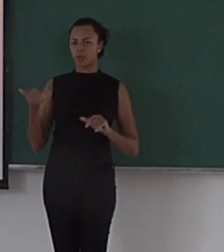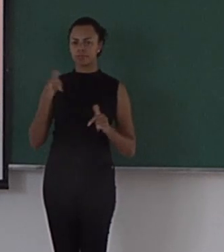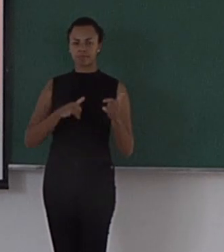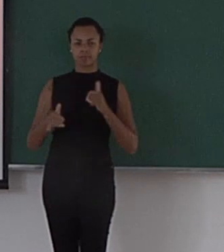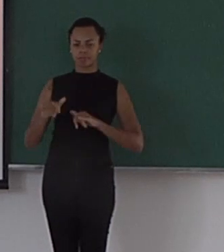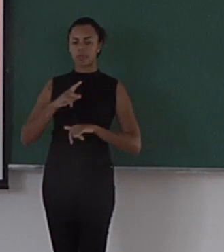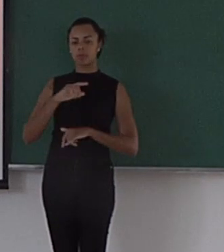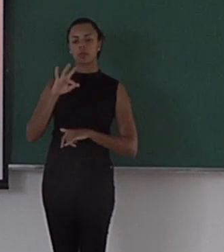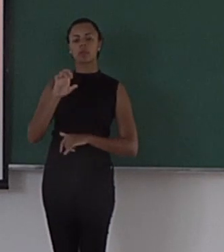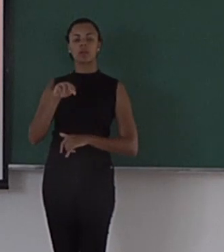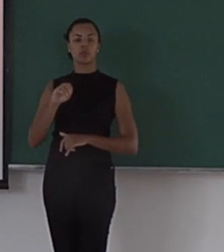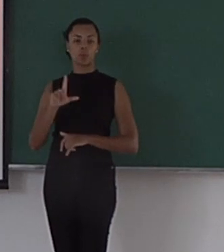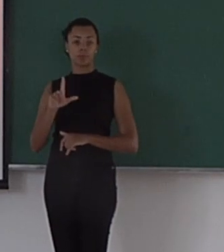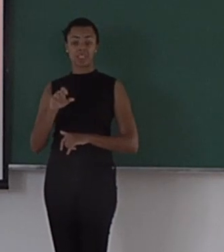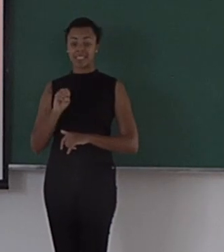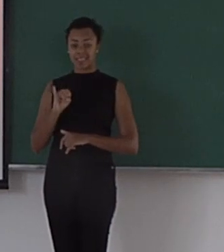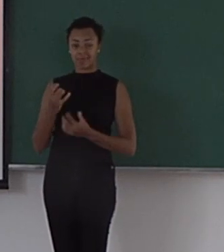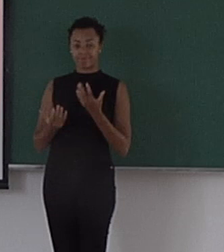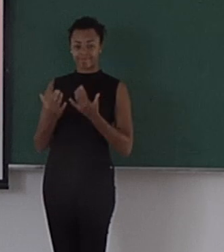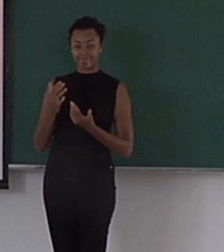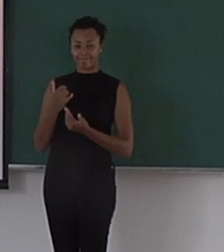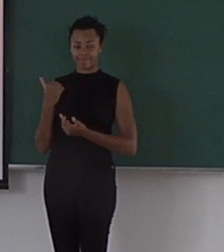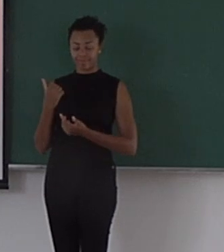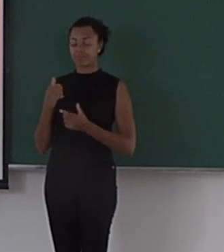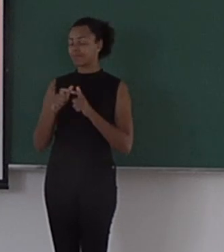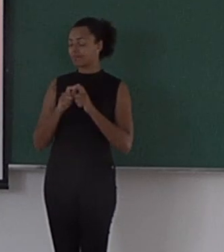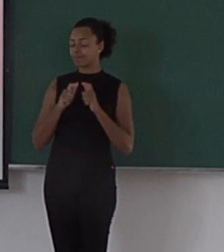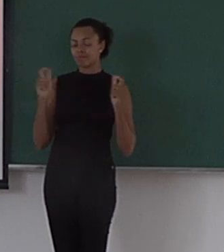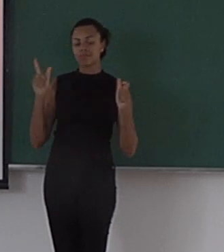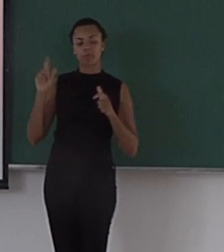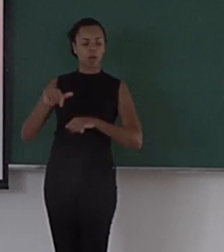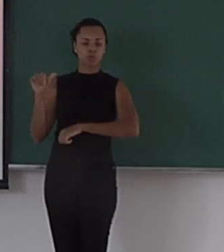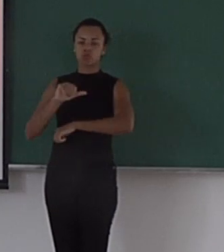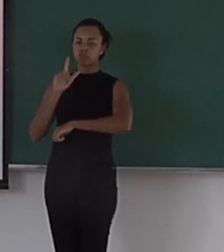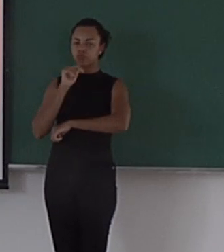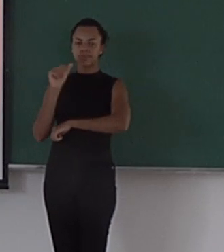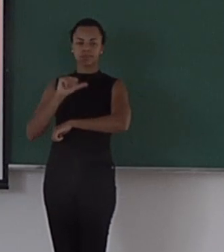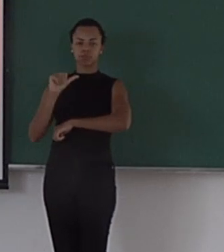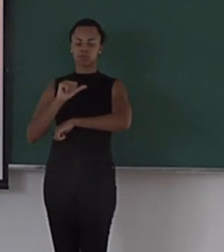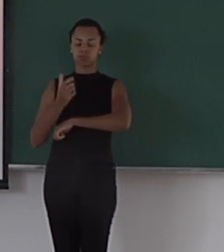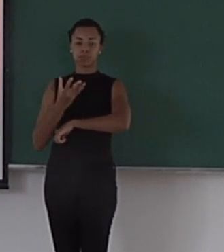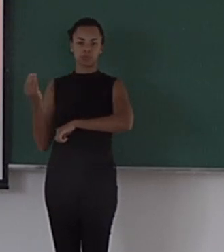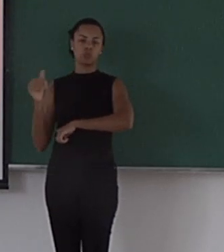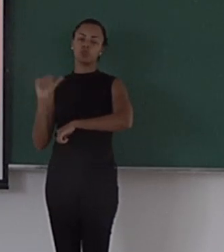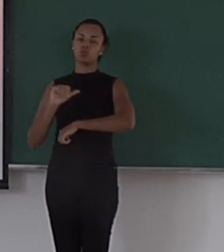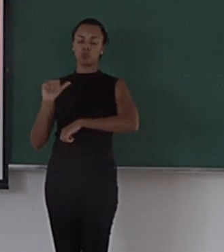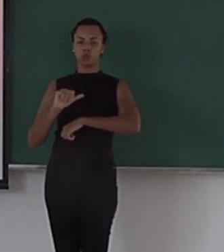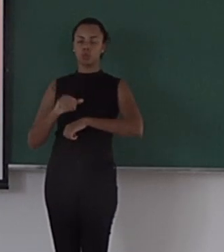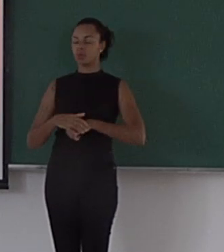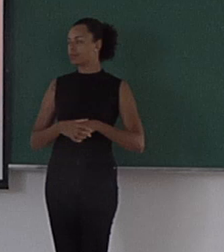vê aí, e quando a gente queima com ele, ó, como na maioria das vezes, irrigação abundante com água, tá? Sempre